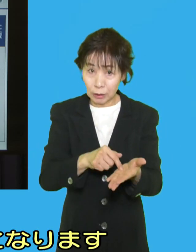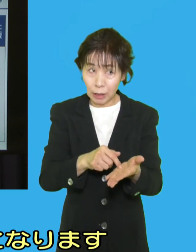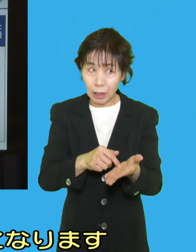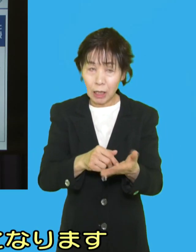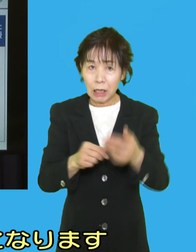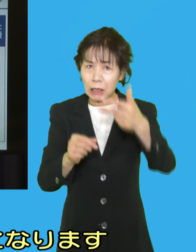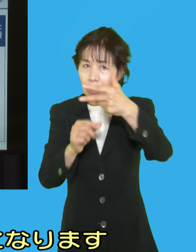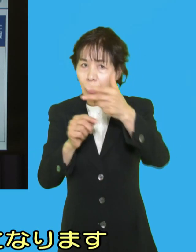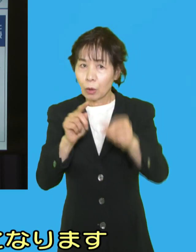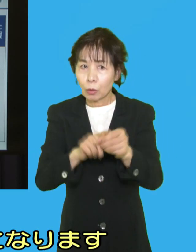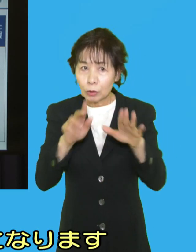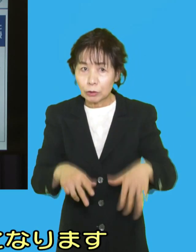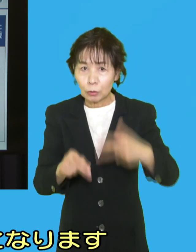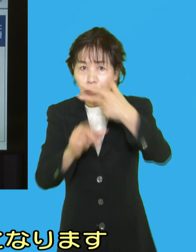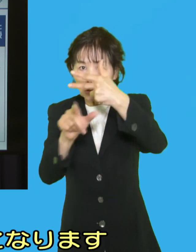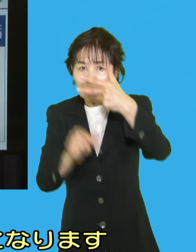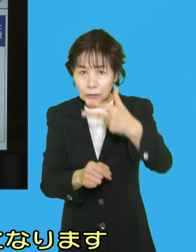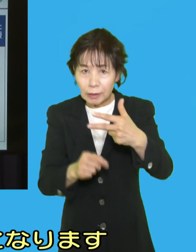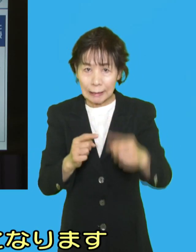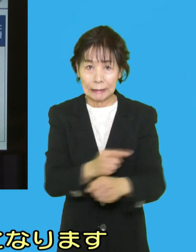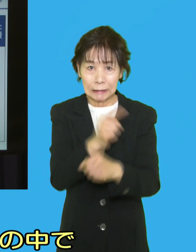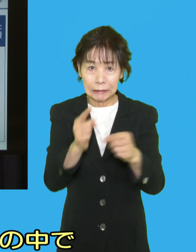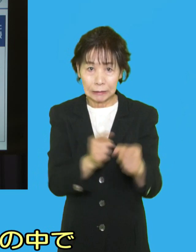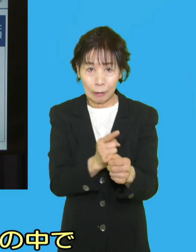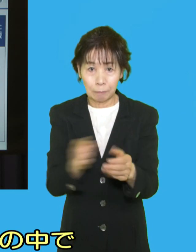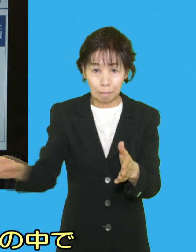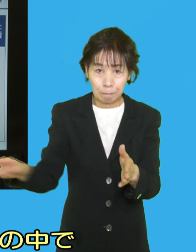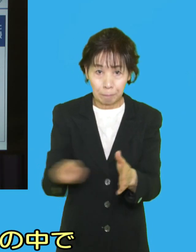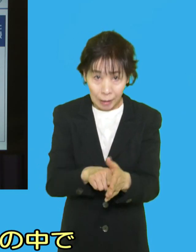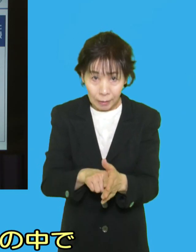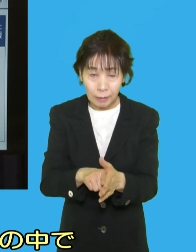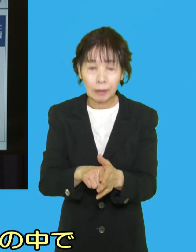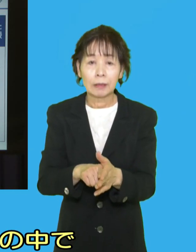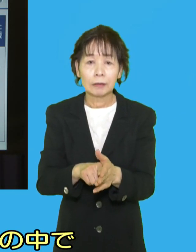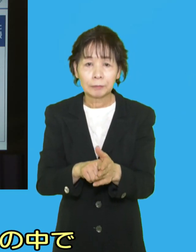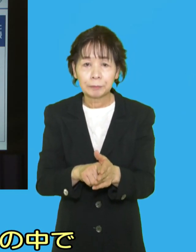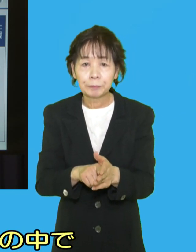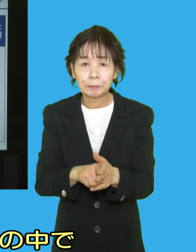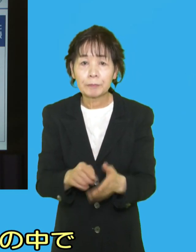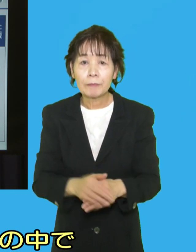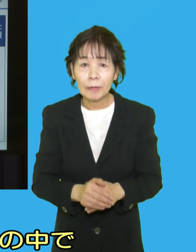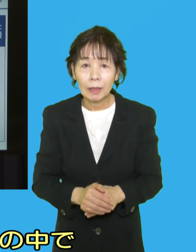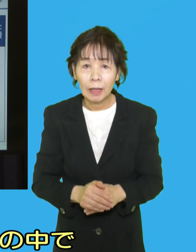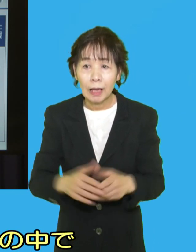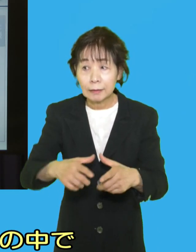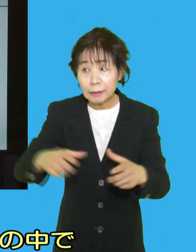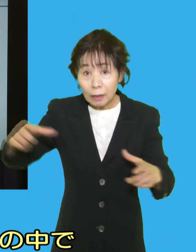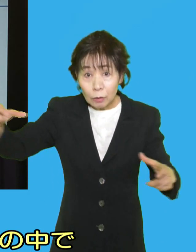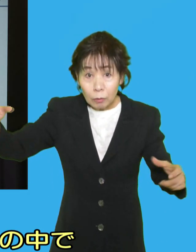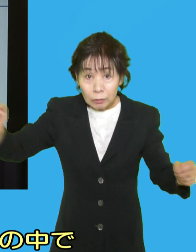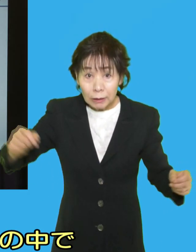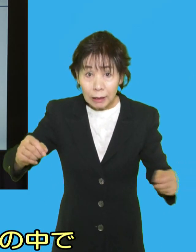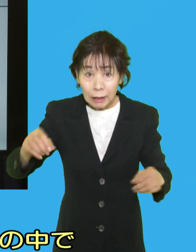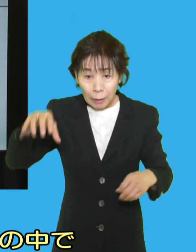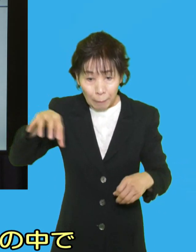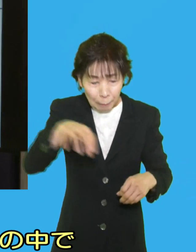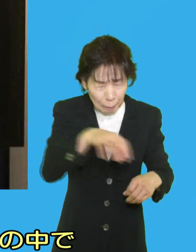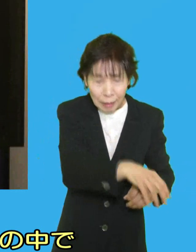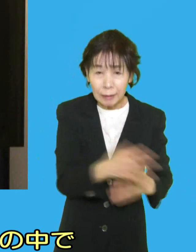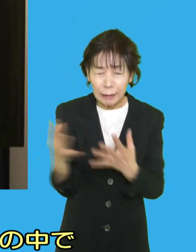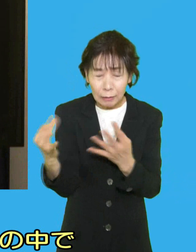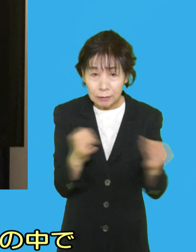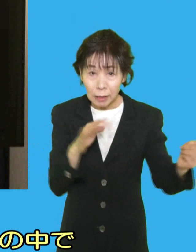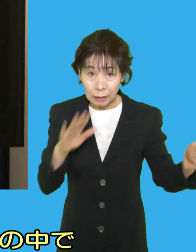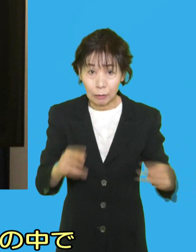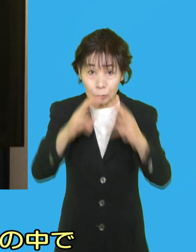丸1年ということになります。で、全国にあまたある古墳群の